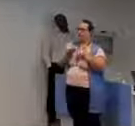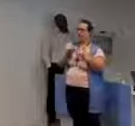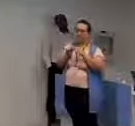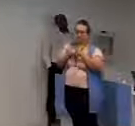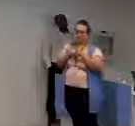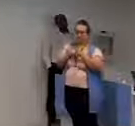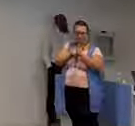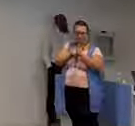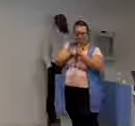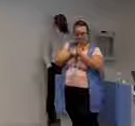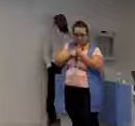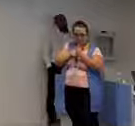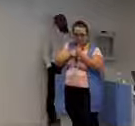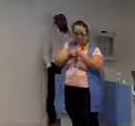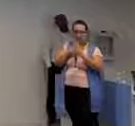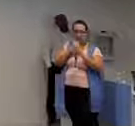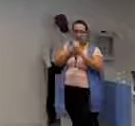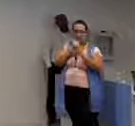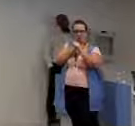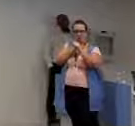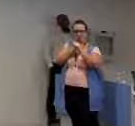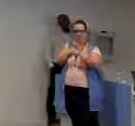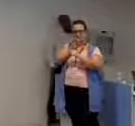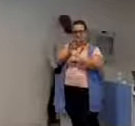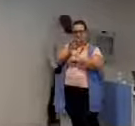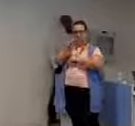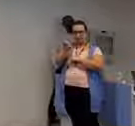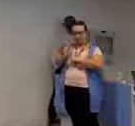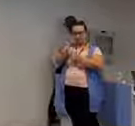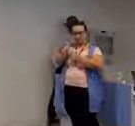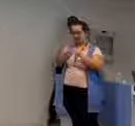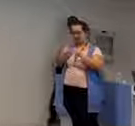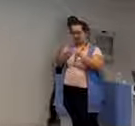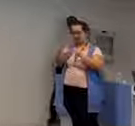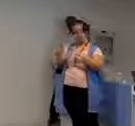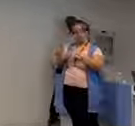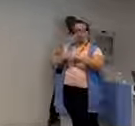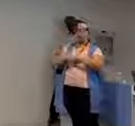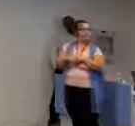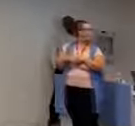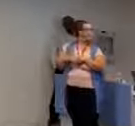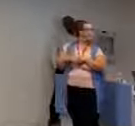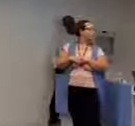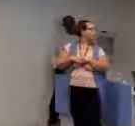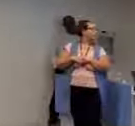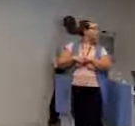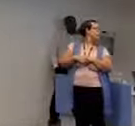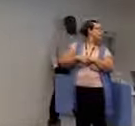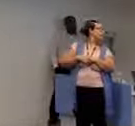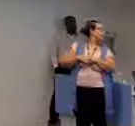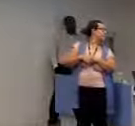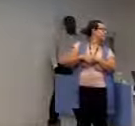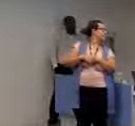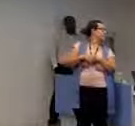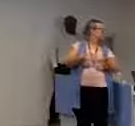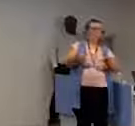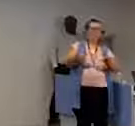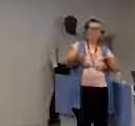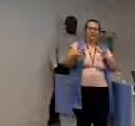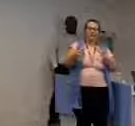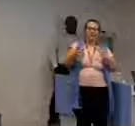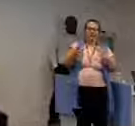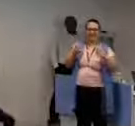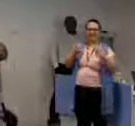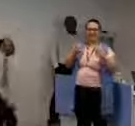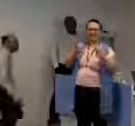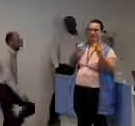as características construtivas de cada parte dessa peça, saber facilmente habilitar e desabilitar